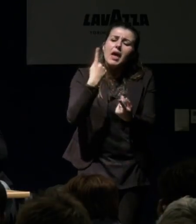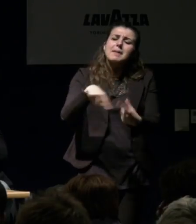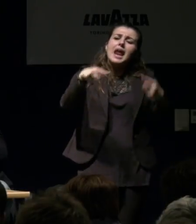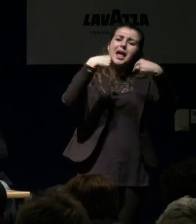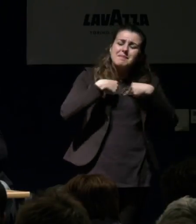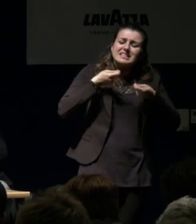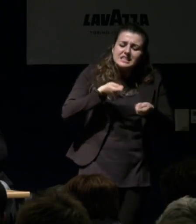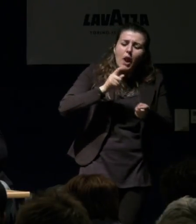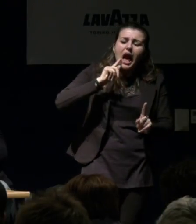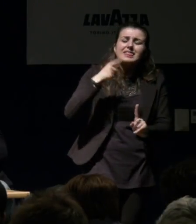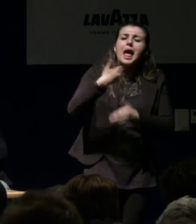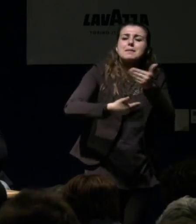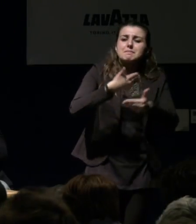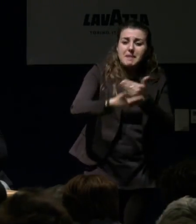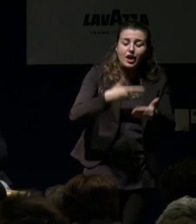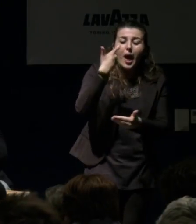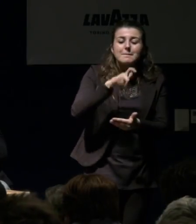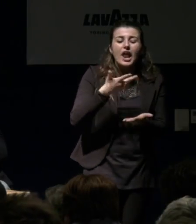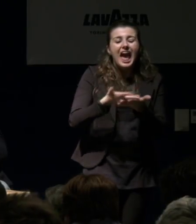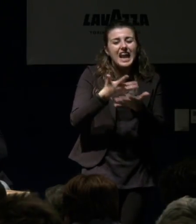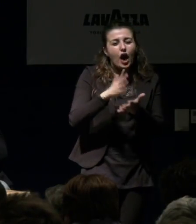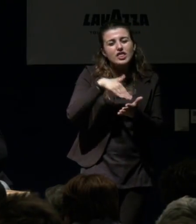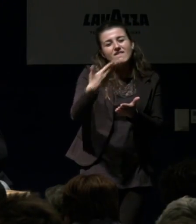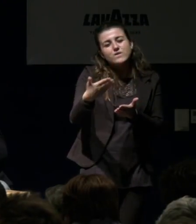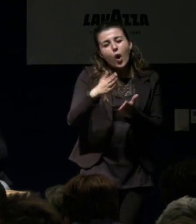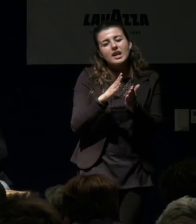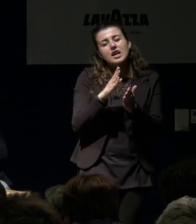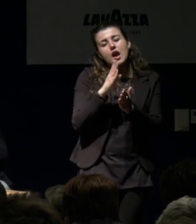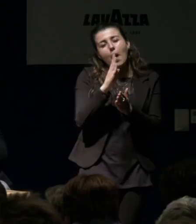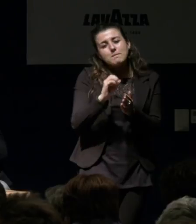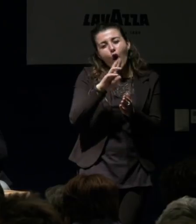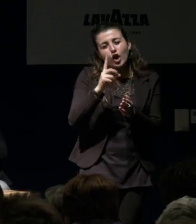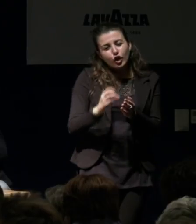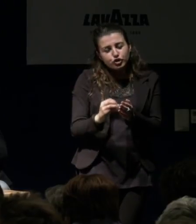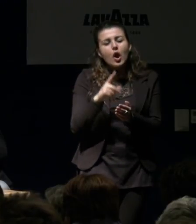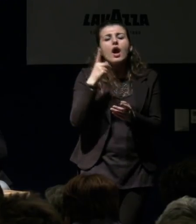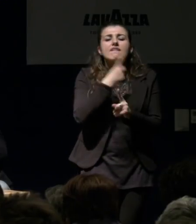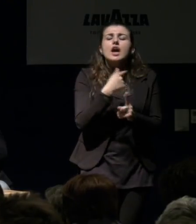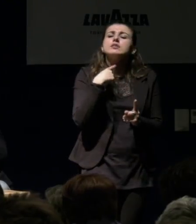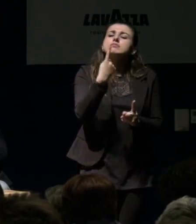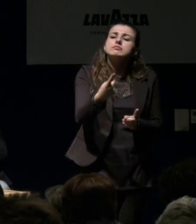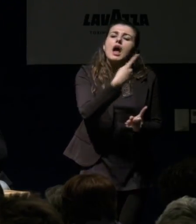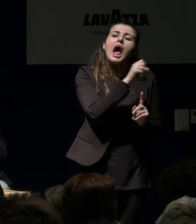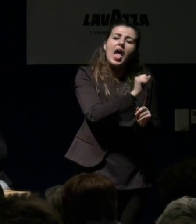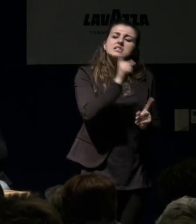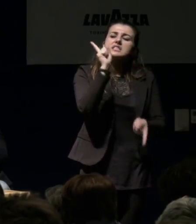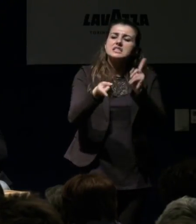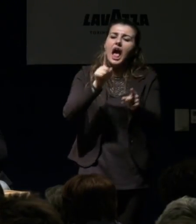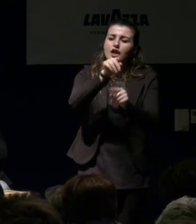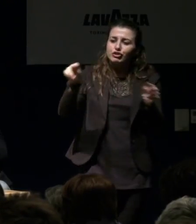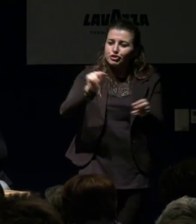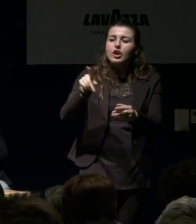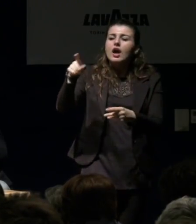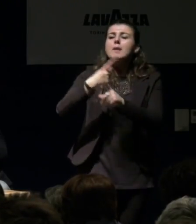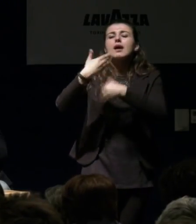sempre il meglio io dico sempre che i racconti di fuori bordo che sono stati scritti su commissione di alessandro andrebbero collezionati per